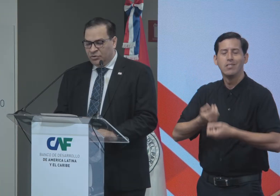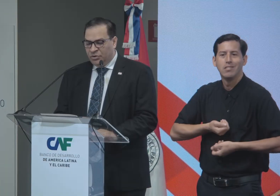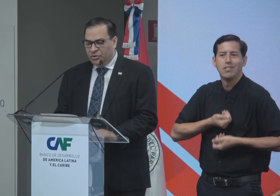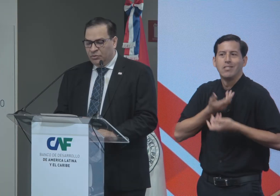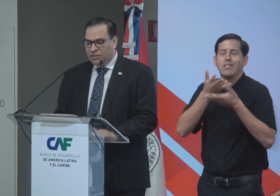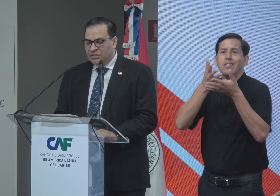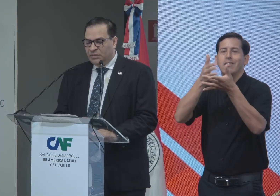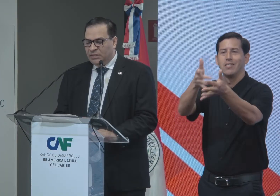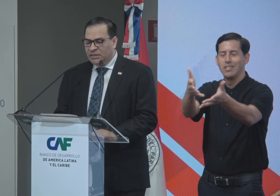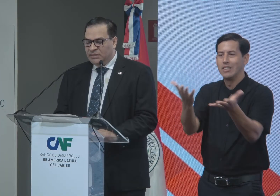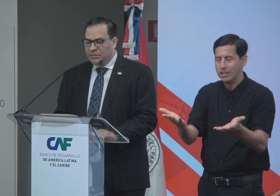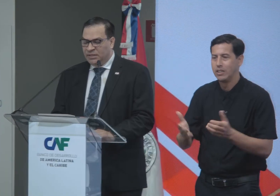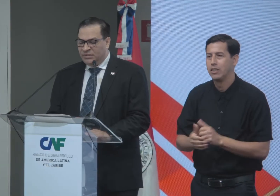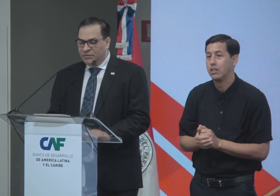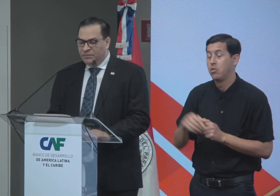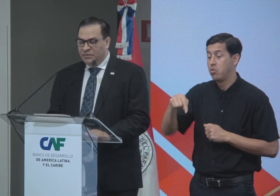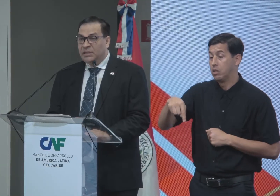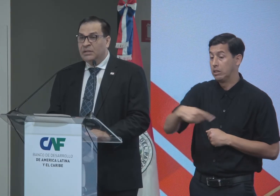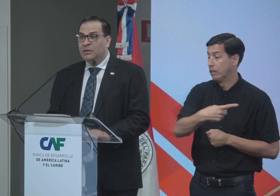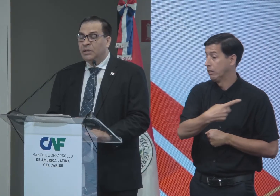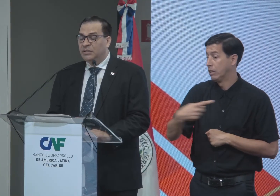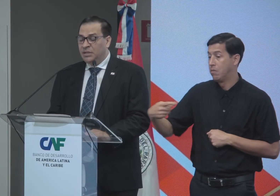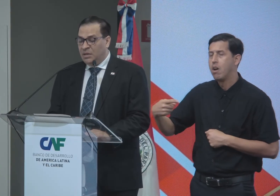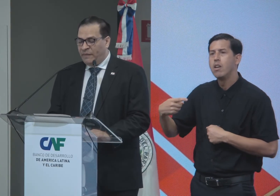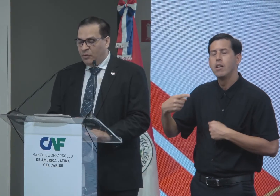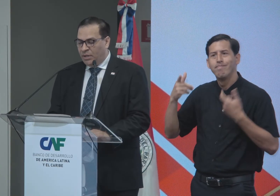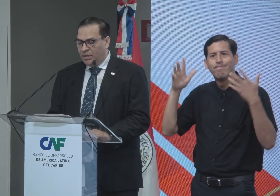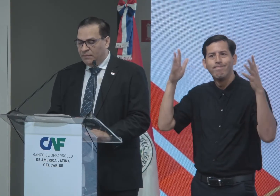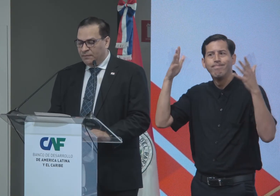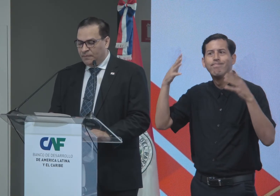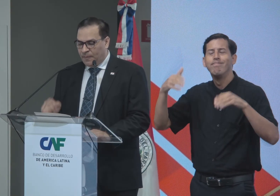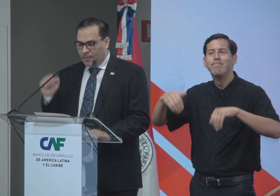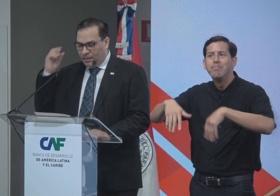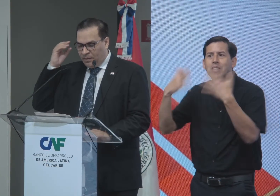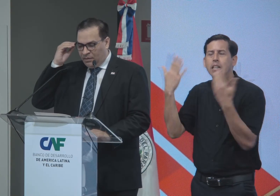Cerramos hoy una semana de celebración de la lengua de señas paraguaya.